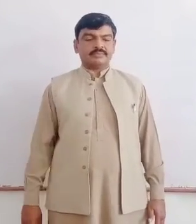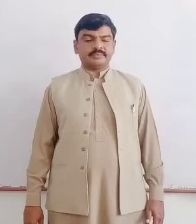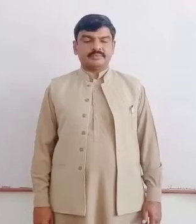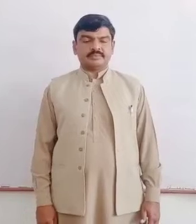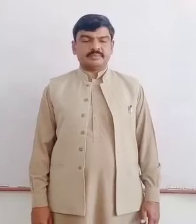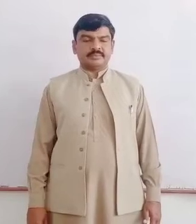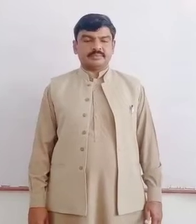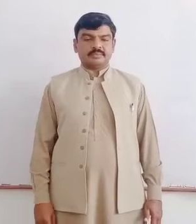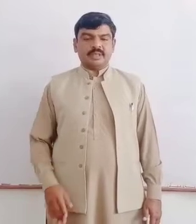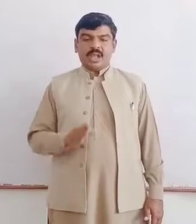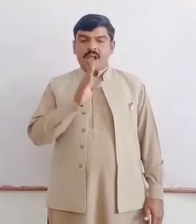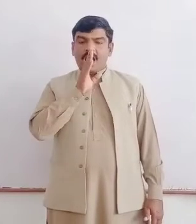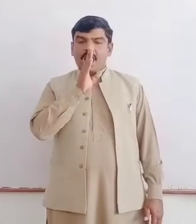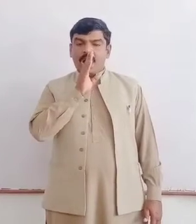दर्जा हरारत,